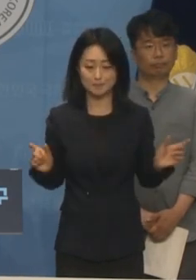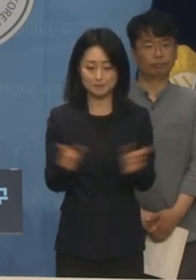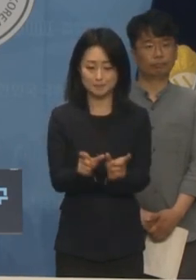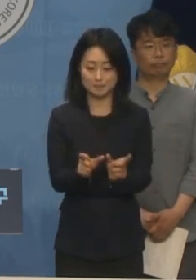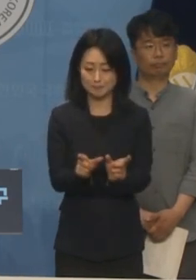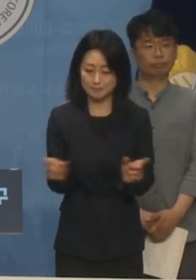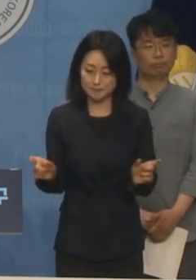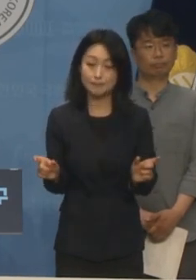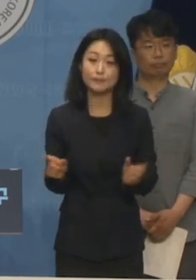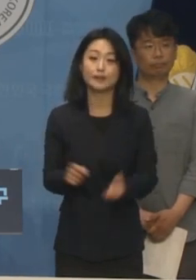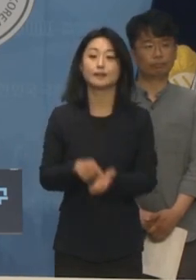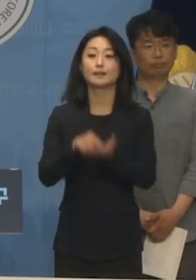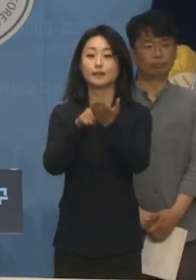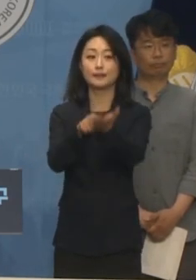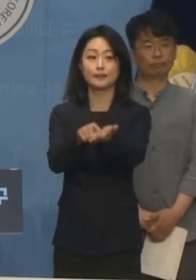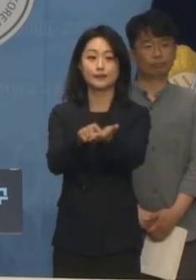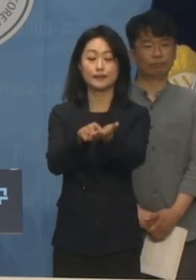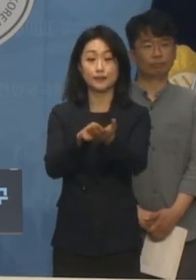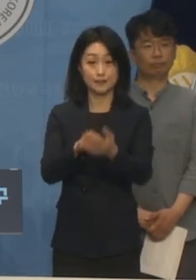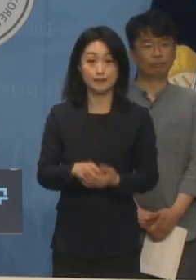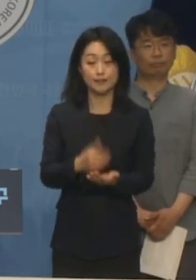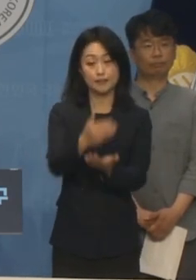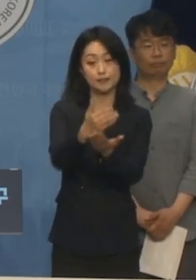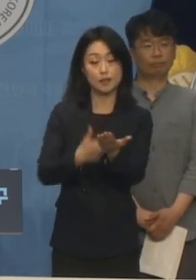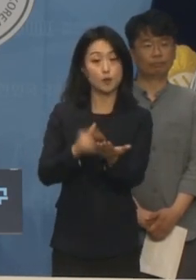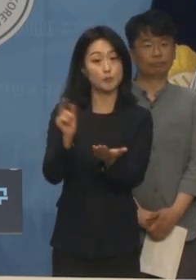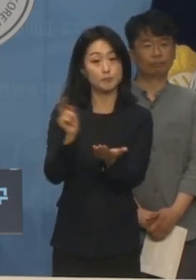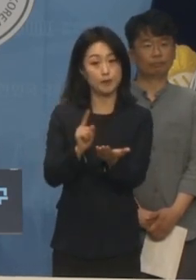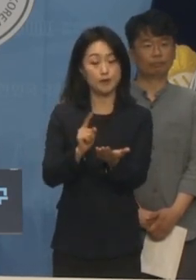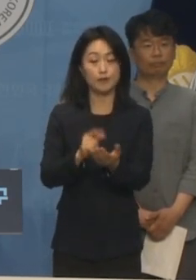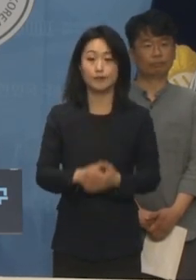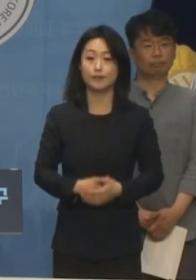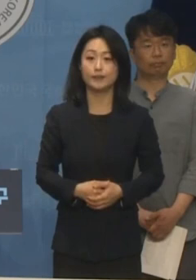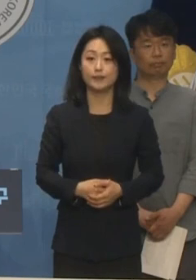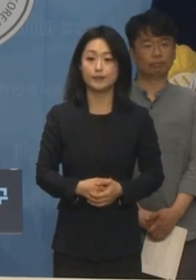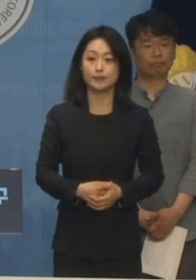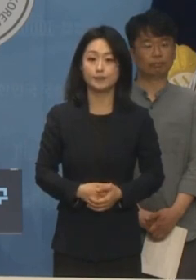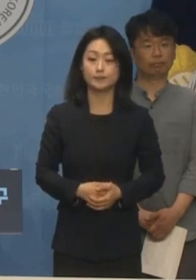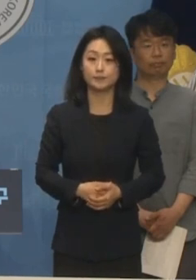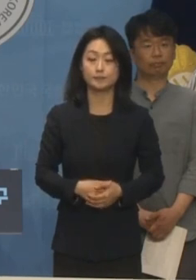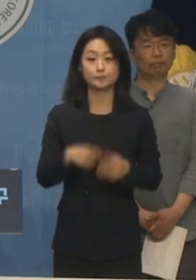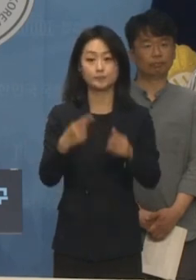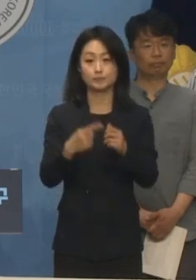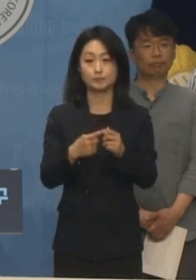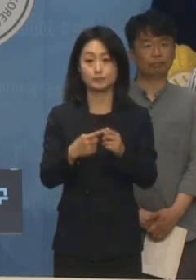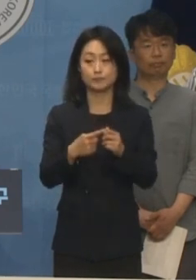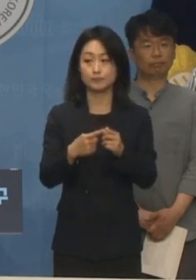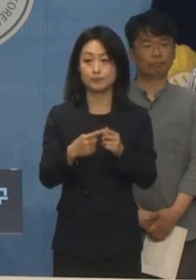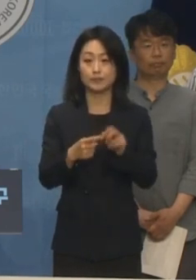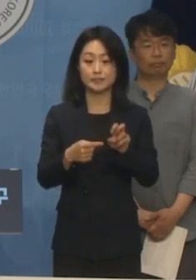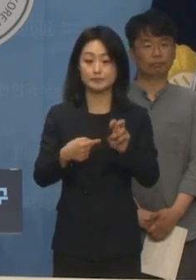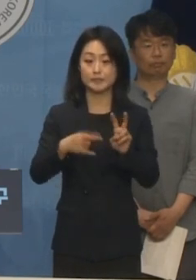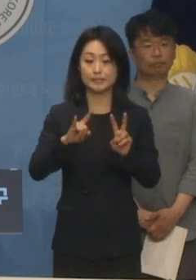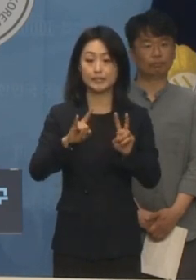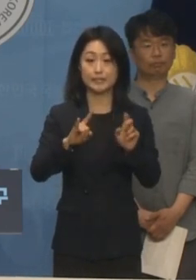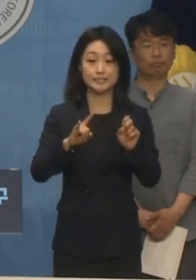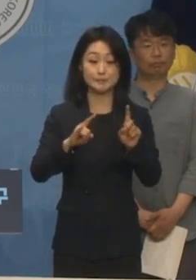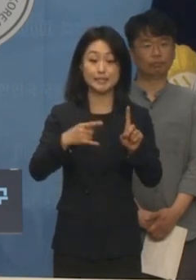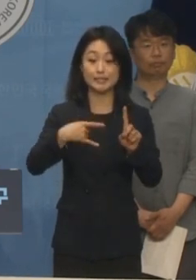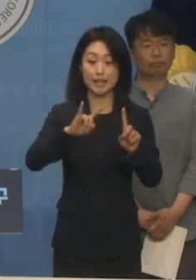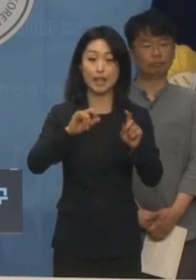참여하였습니다. 이번 결의안은 다음과 같은 내용을 담고 있습니다. 첫째, 21대